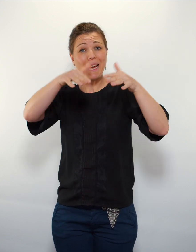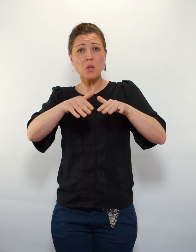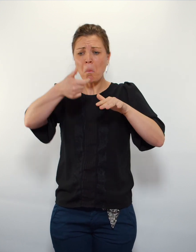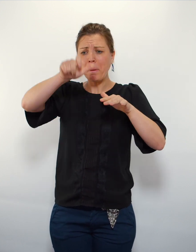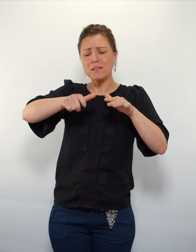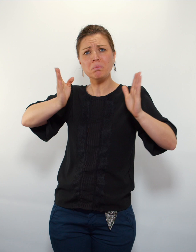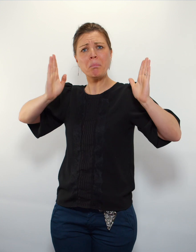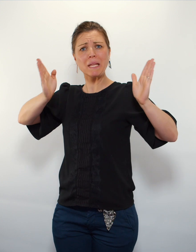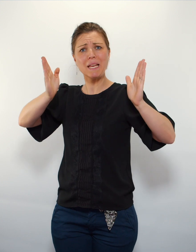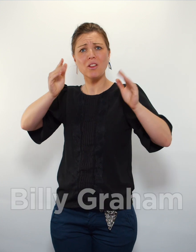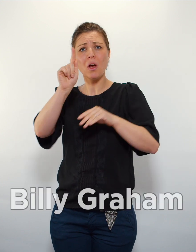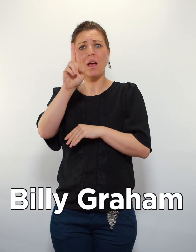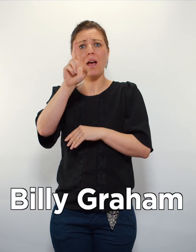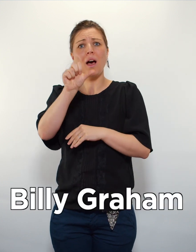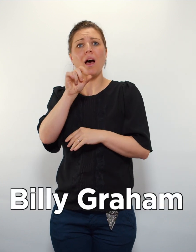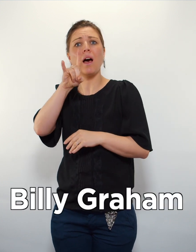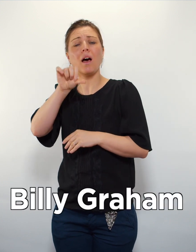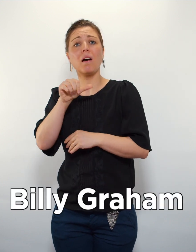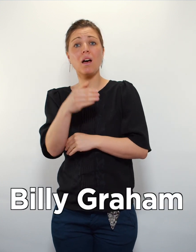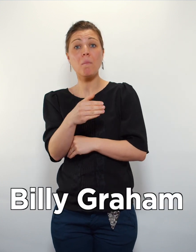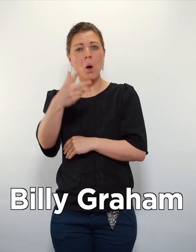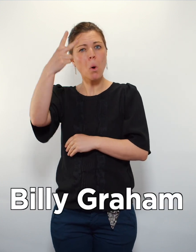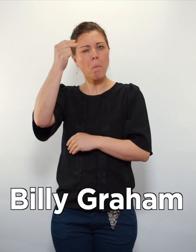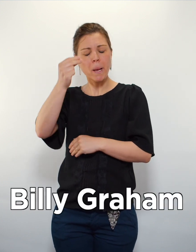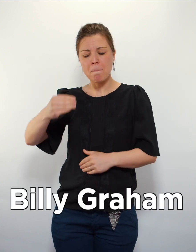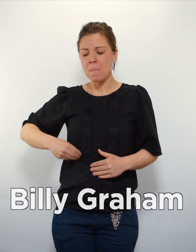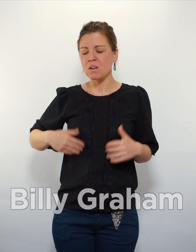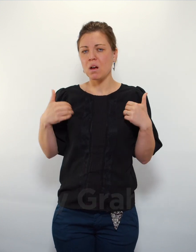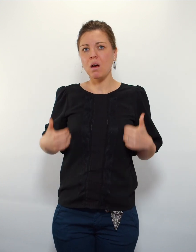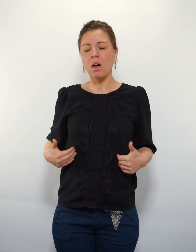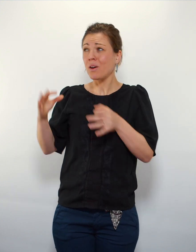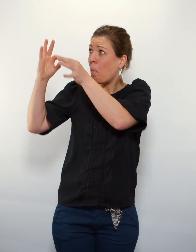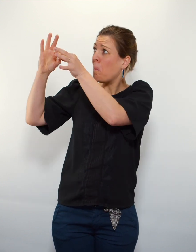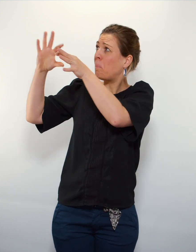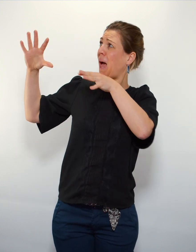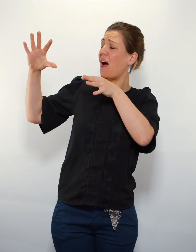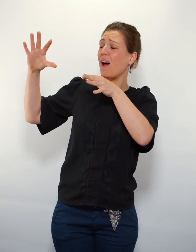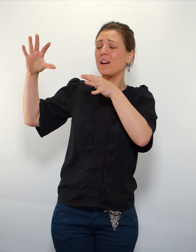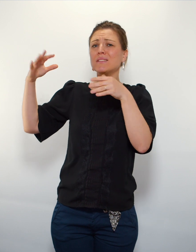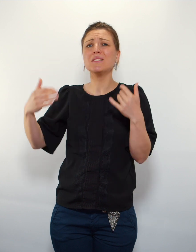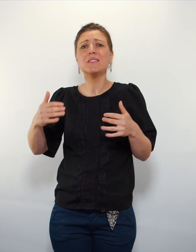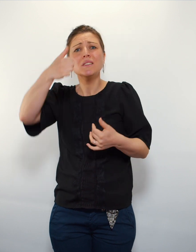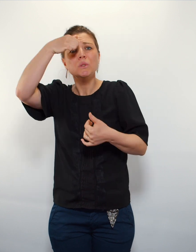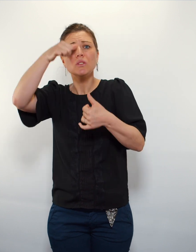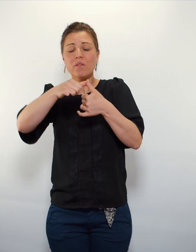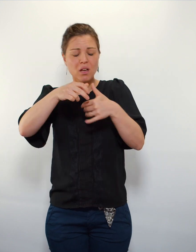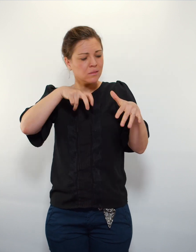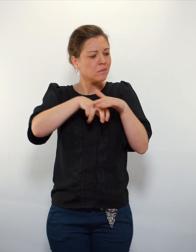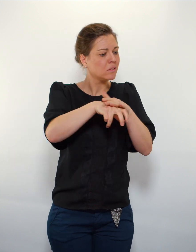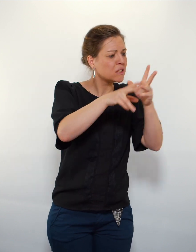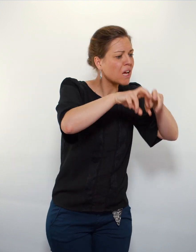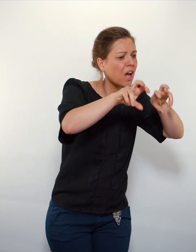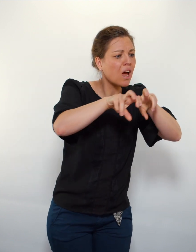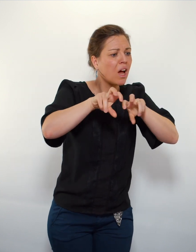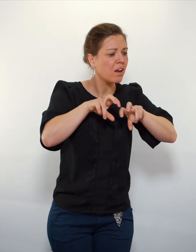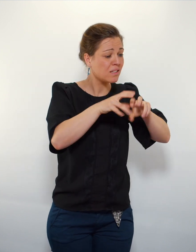j'avais vraiment pris conscience de mon état de pécheur qui me séparait de Dieu. Je me rappelle, j'ai cherché une salle où je pourrais être seul et j'ai demandé